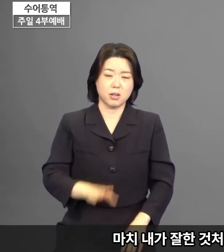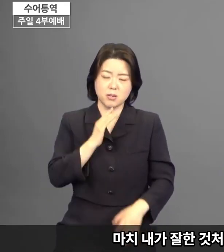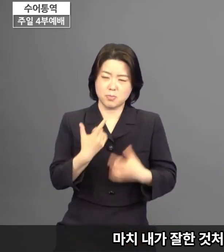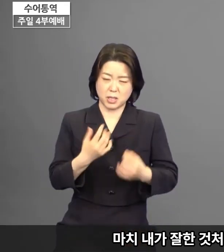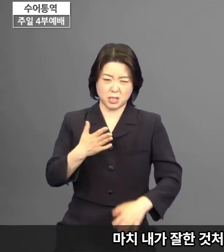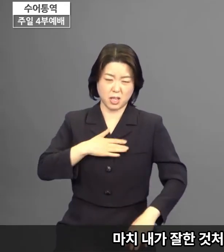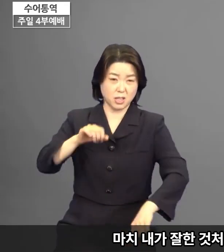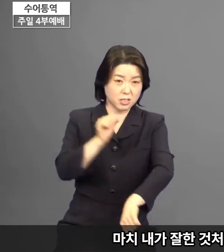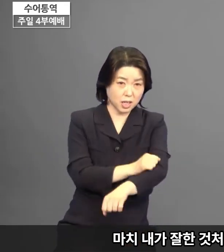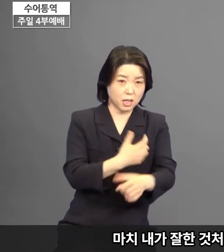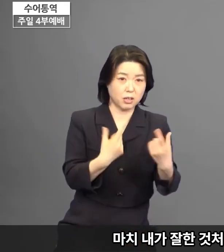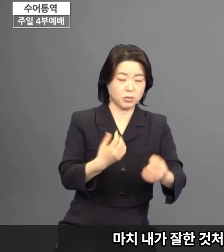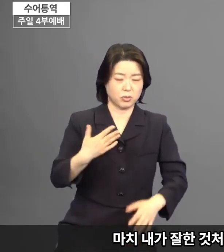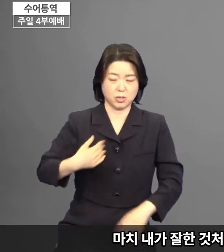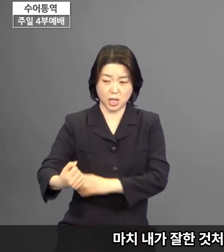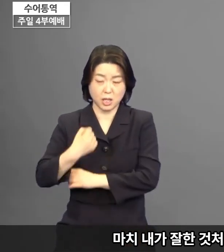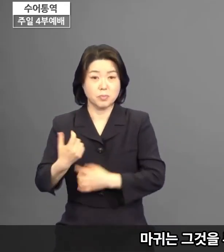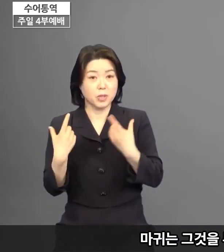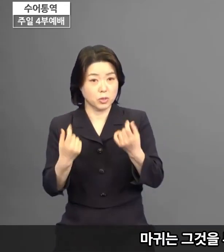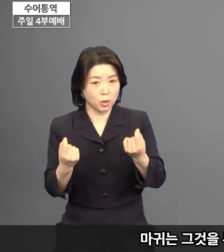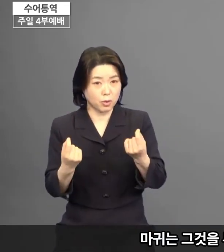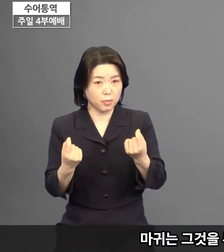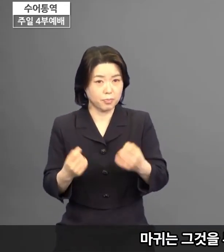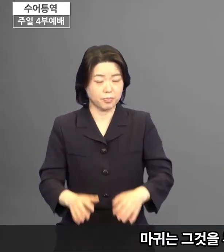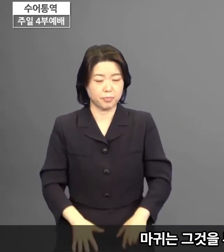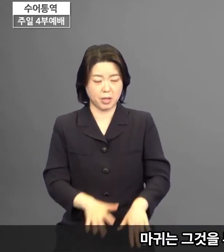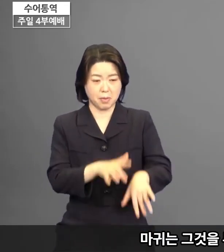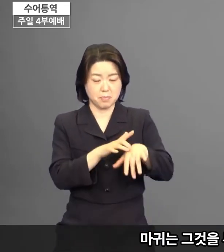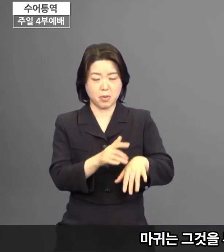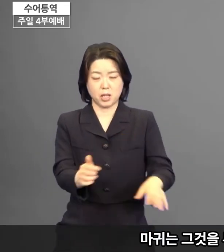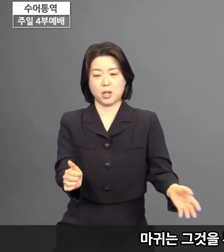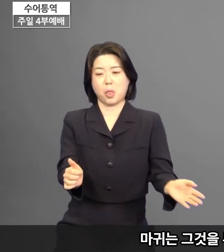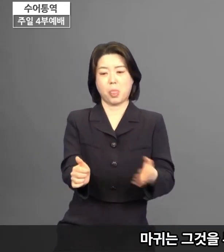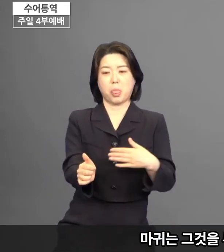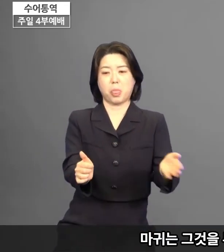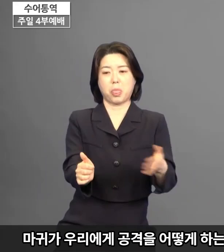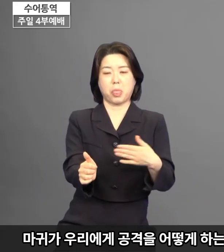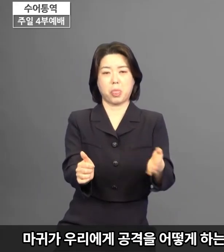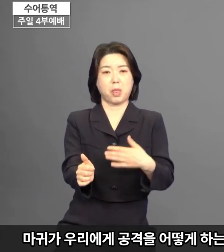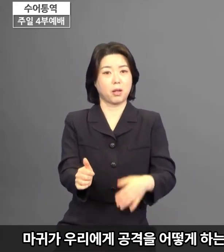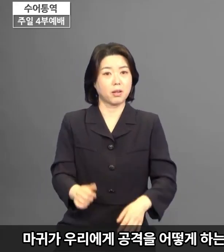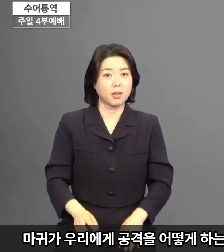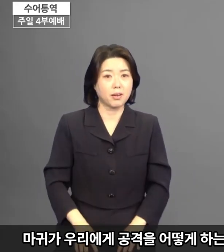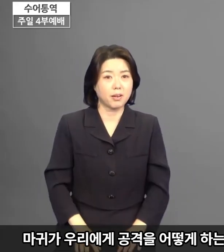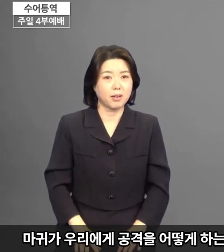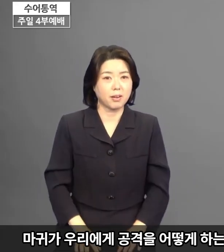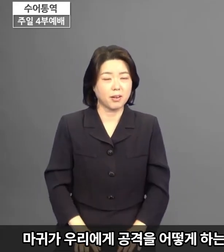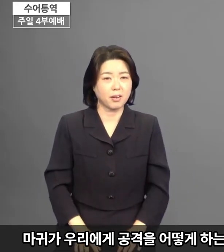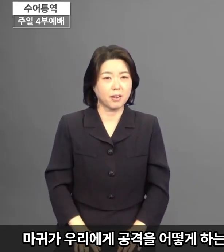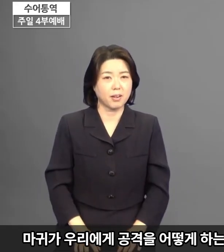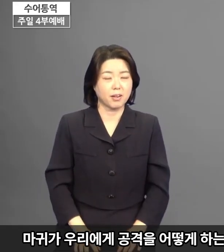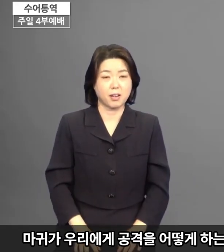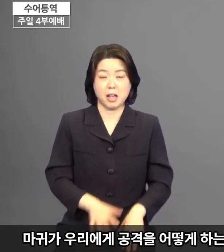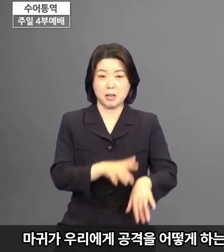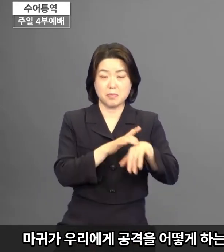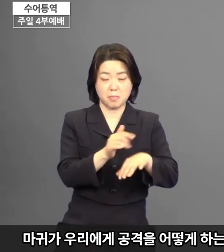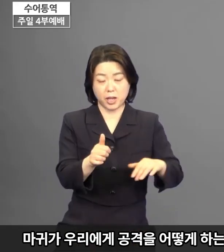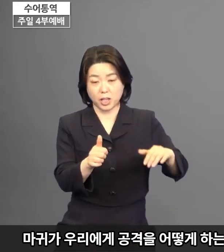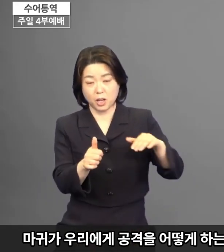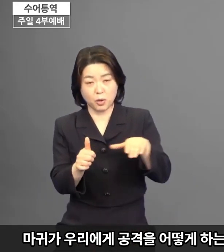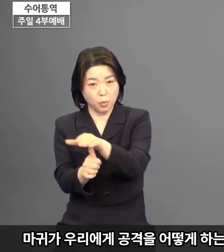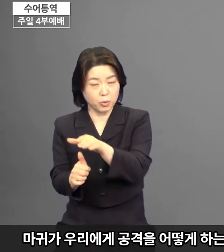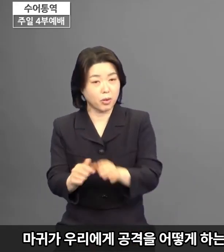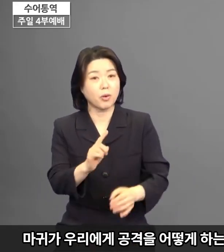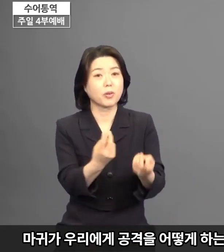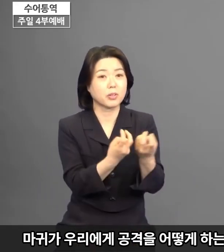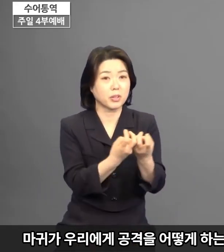잘한 것처럼 내 힘으로 된 것 마냥 마귀는 그것을 부추긴다는 겁니다. 마귀가 우리 공격을 어떻게 하는지를 알려면 성경을 잘